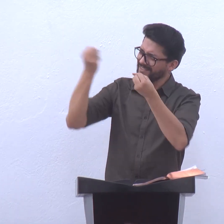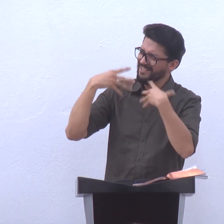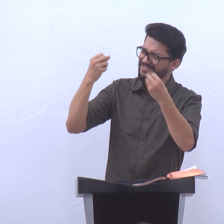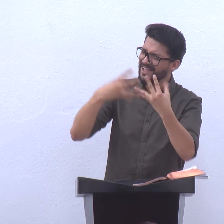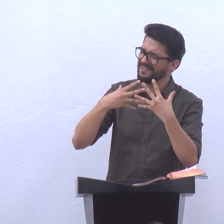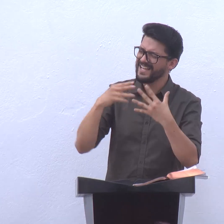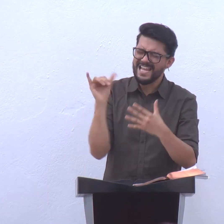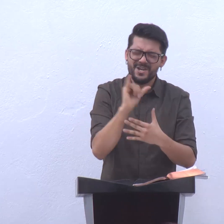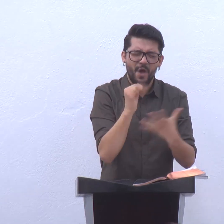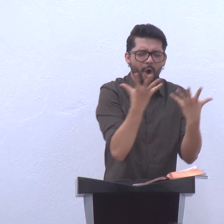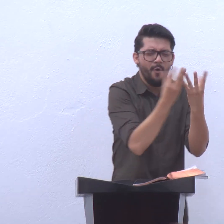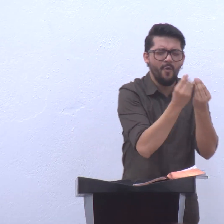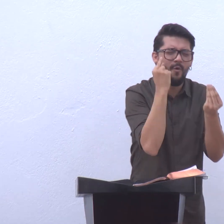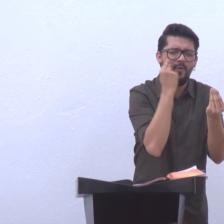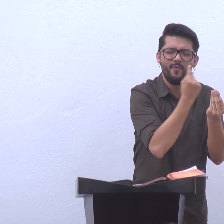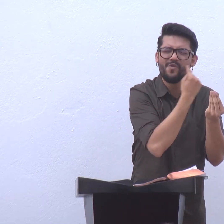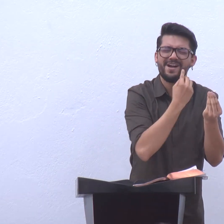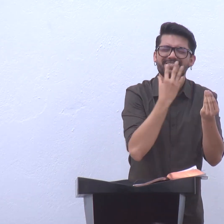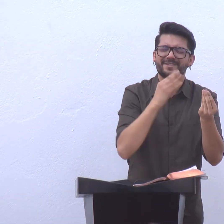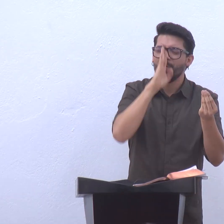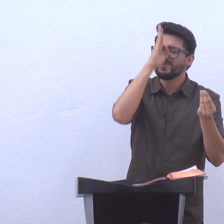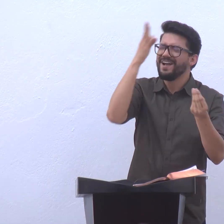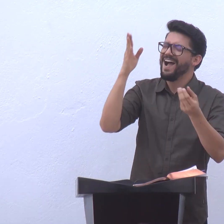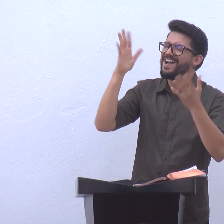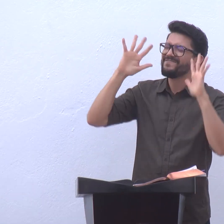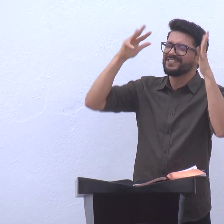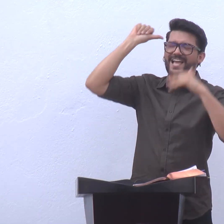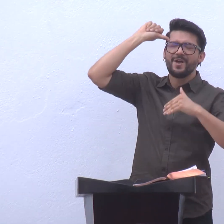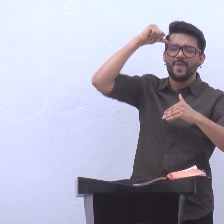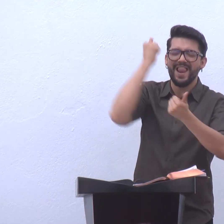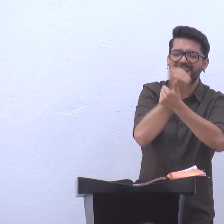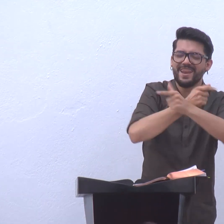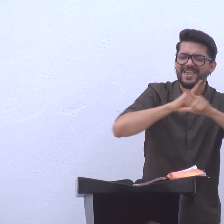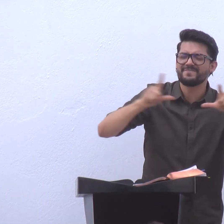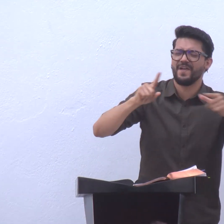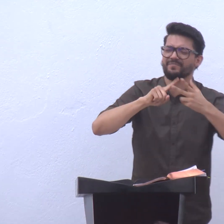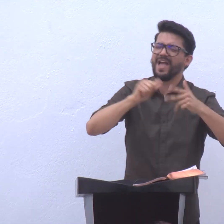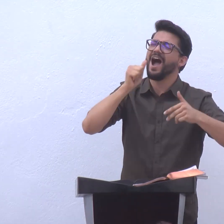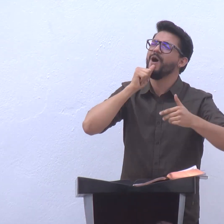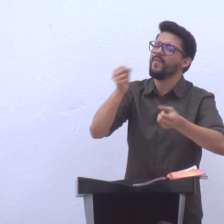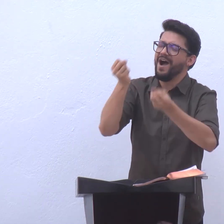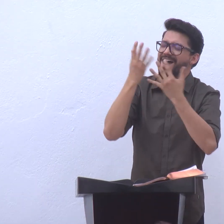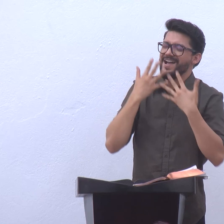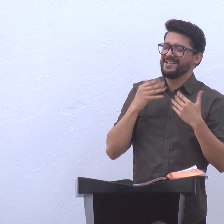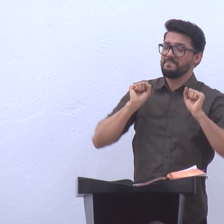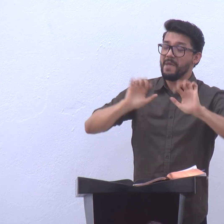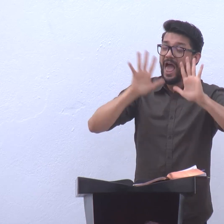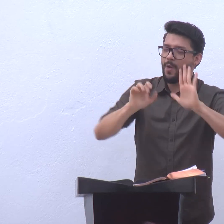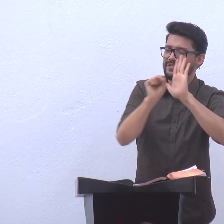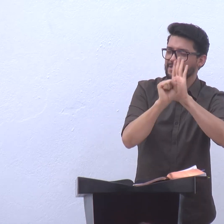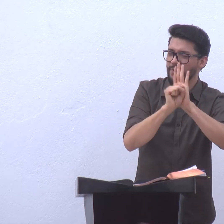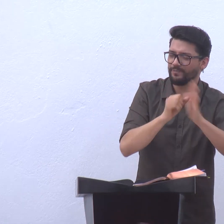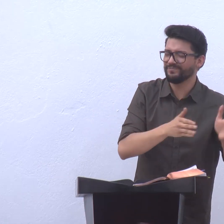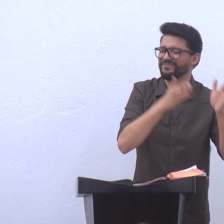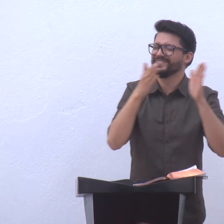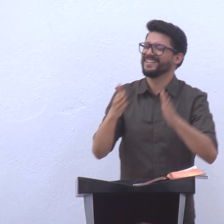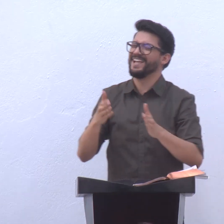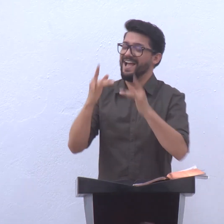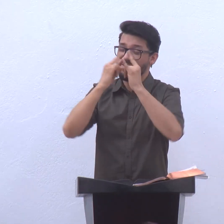damos gracias por todo lo que hemos recibido. Te damos gracias. Y al igual que los judíos celebraban esos